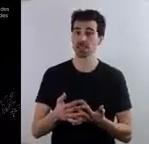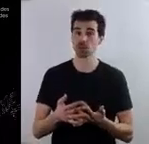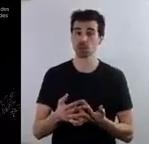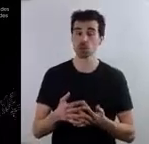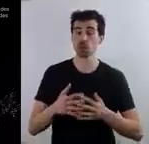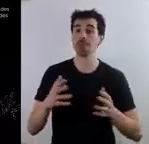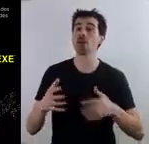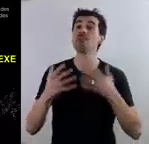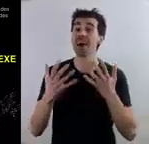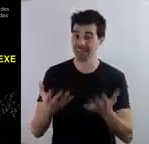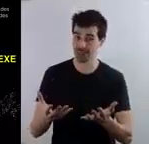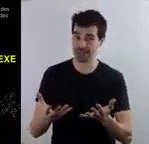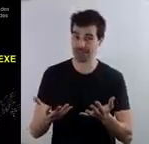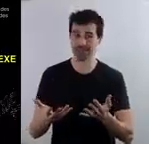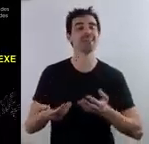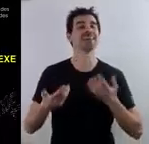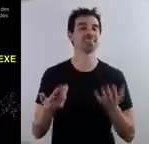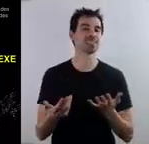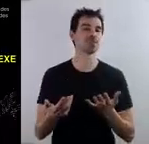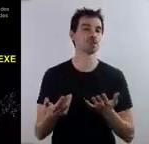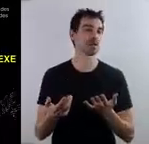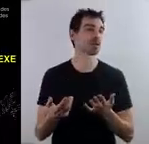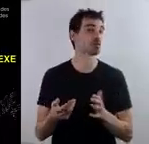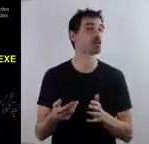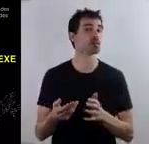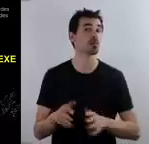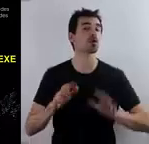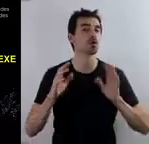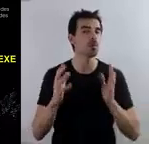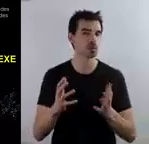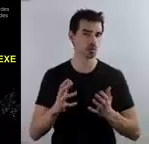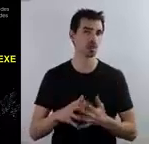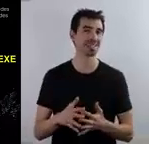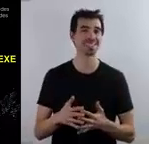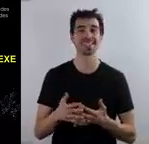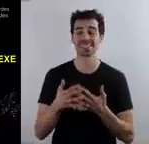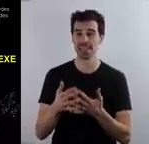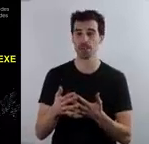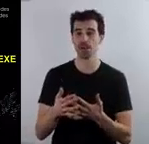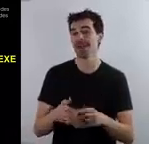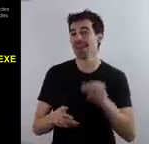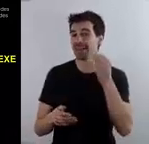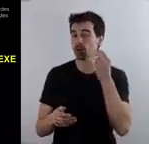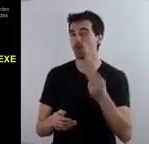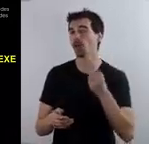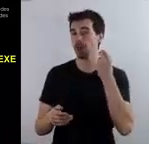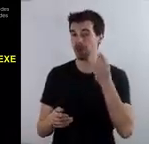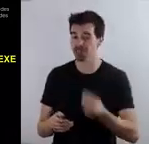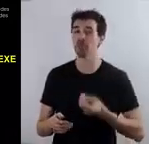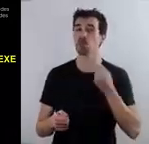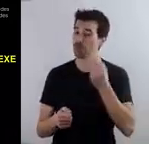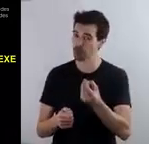qui constituent ce que l'on appelle un arc réflexe. Et dans cette vidéo, j'aimerais que l'on voit ensemble comment sont organisés ces éléments et